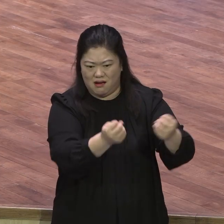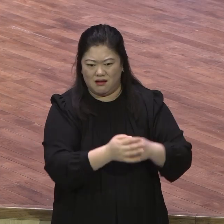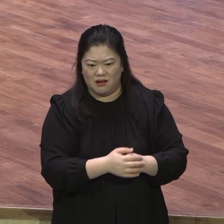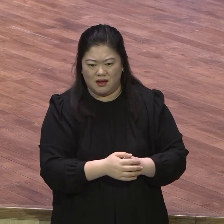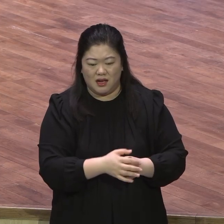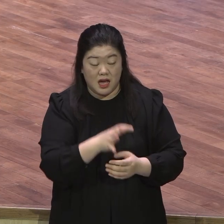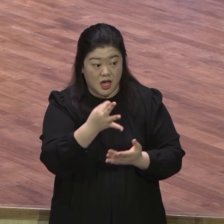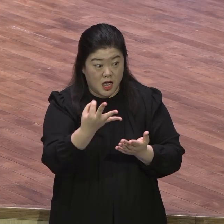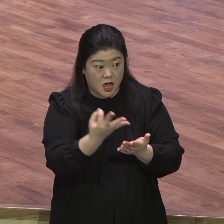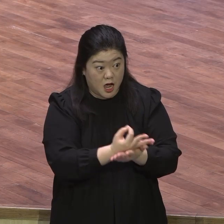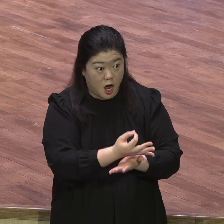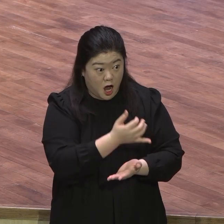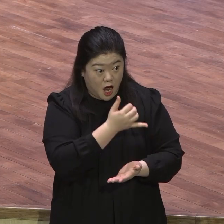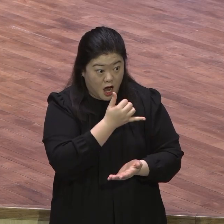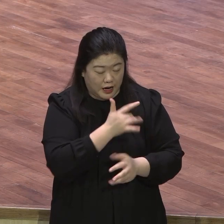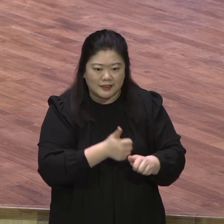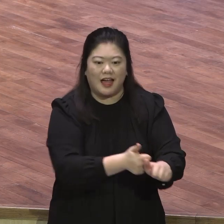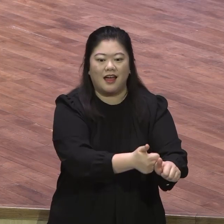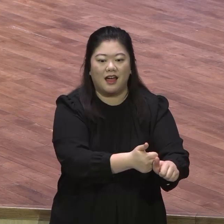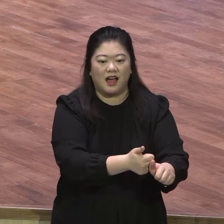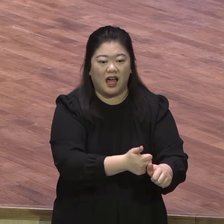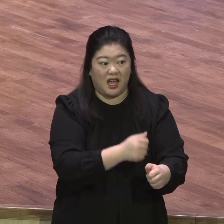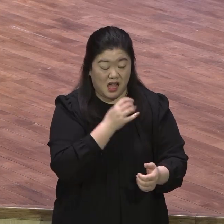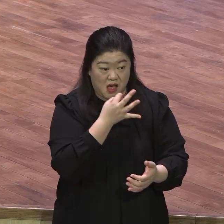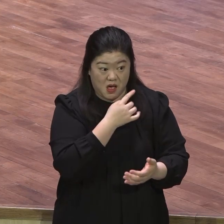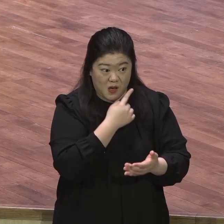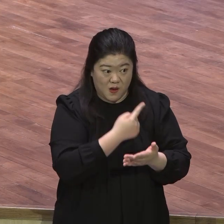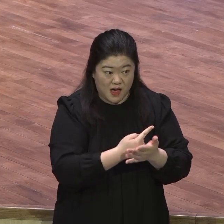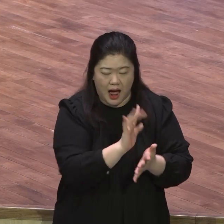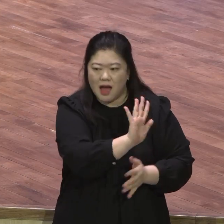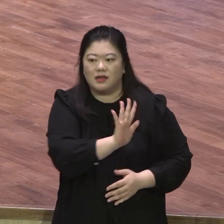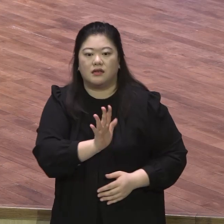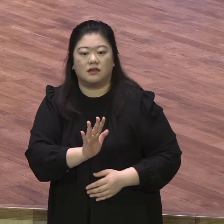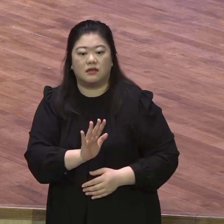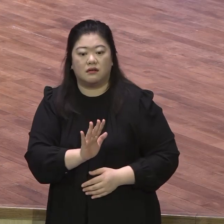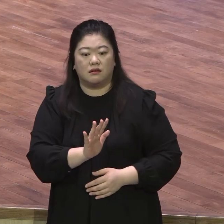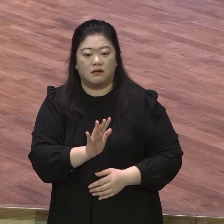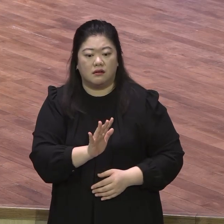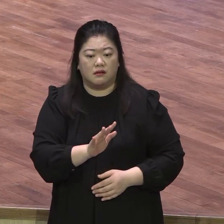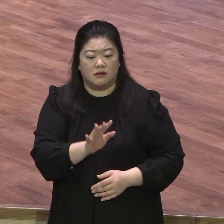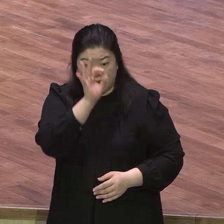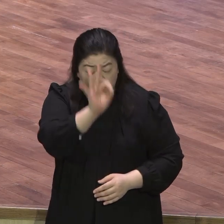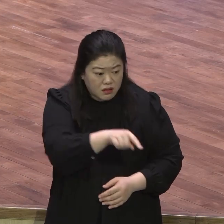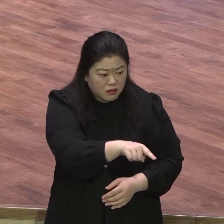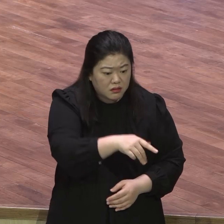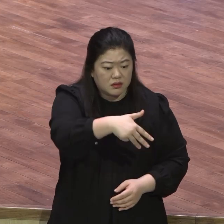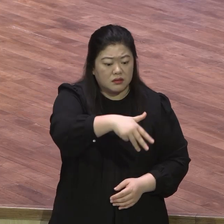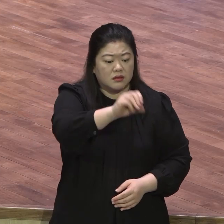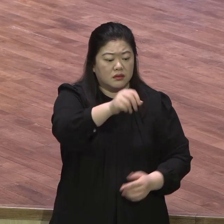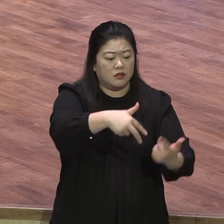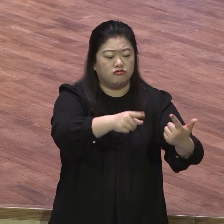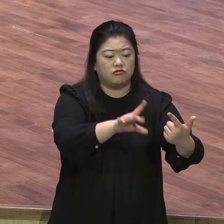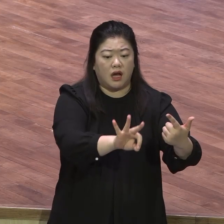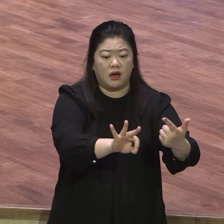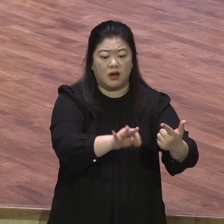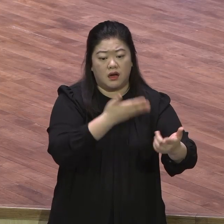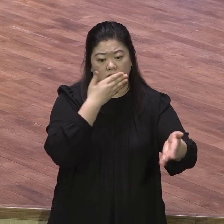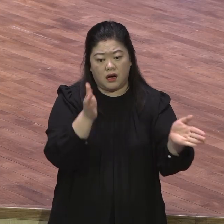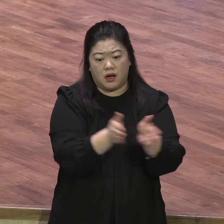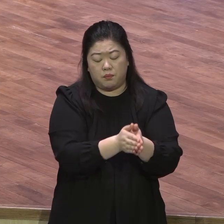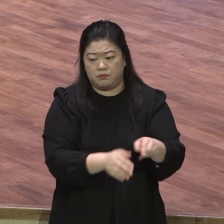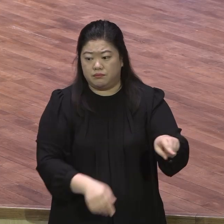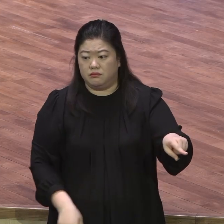중심 모든 생각 자체가 이게 뭐요 창세육장에 나와 있는 물질 니 인생 우선순위인